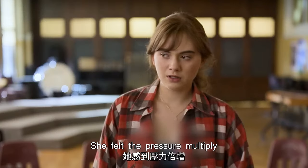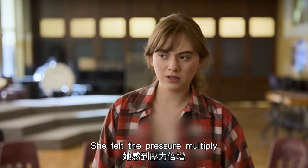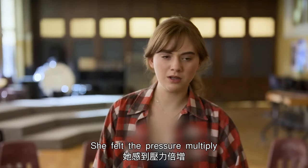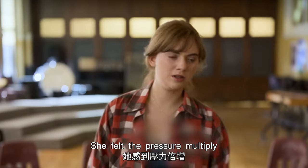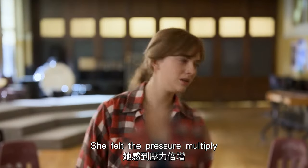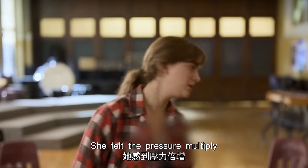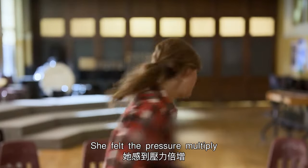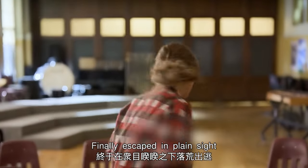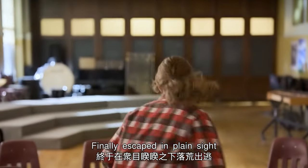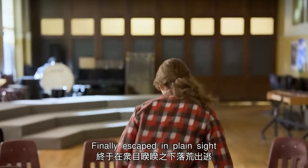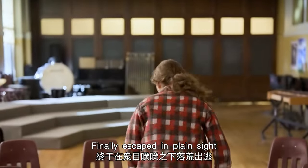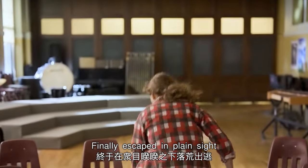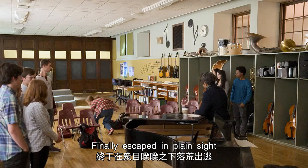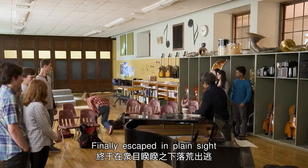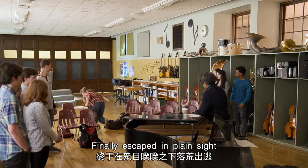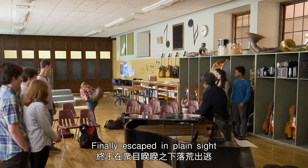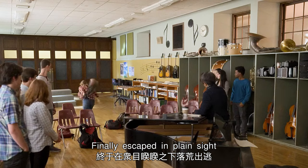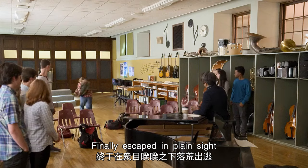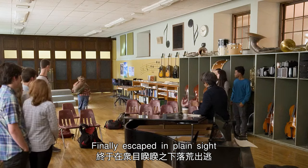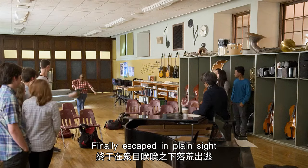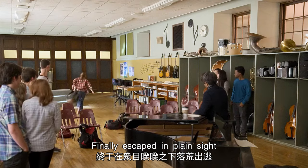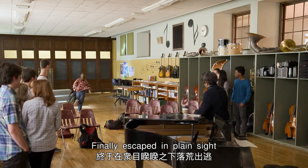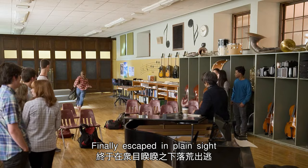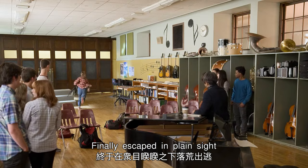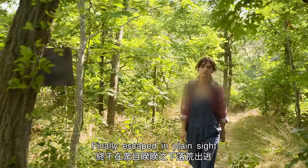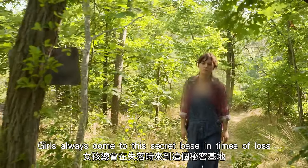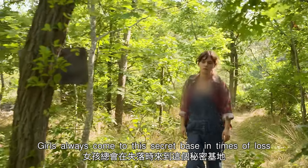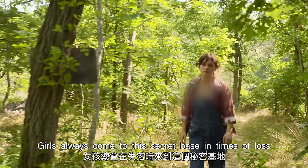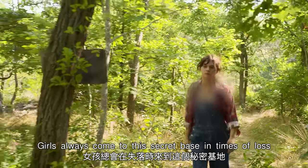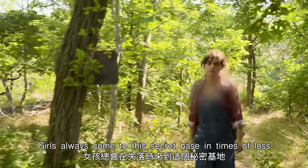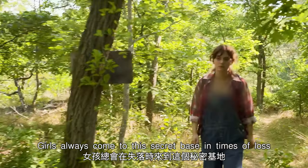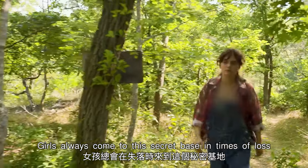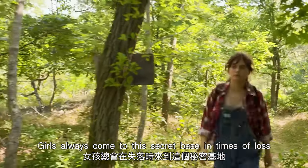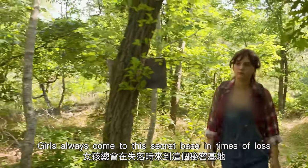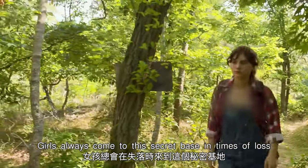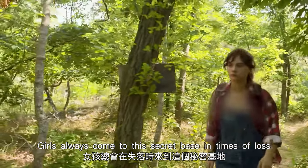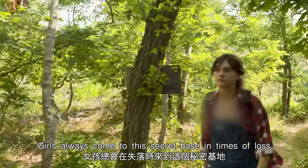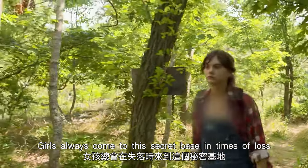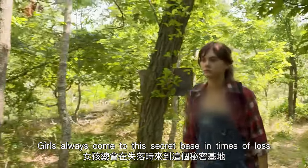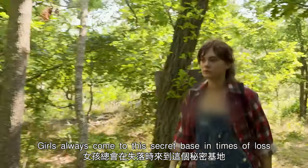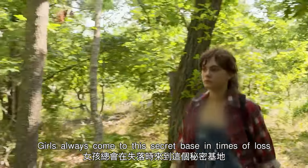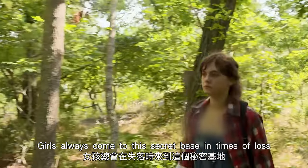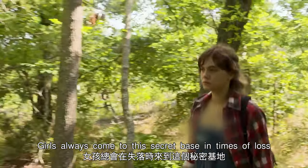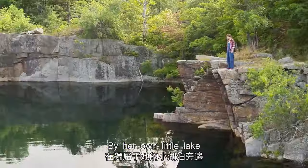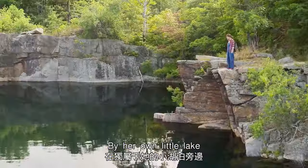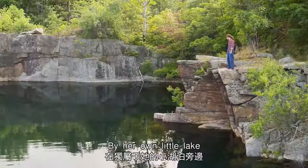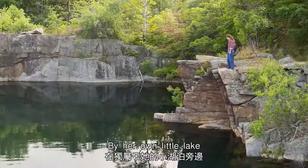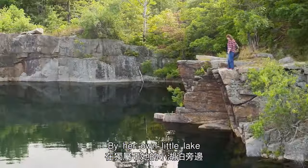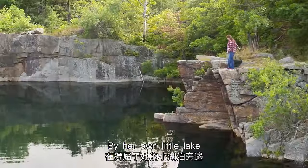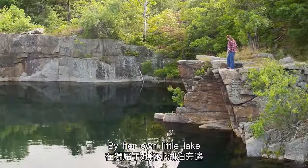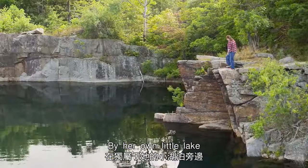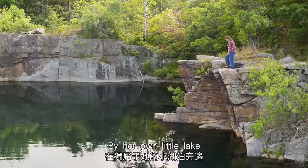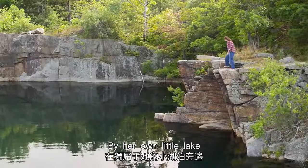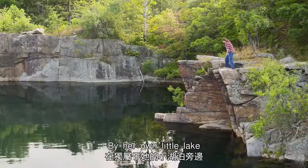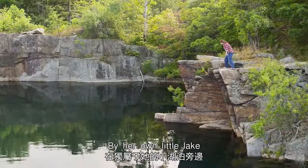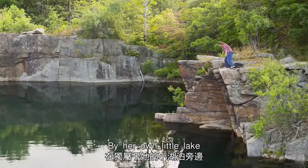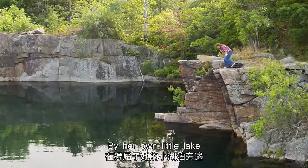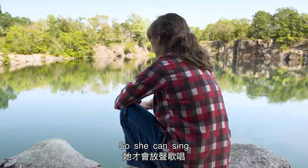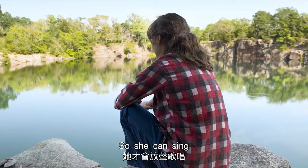感到压力倍增终于在众怒睽睽之下落荒出头女孩总会在失落时来到这个秘密基地在独属于她的小湖泊旁边她才